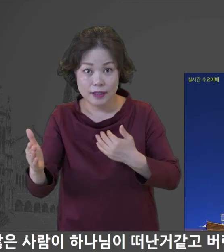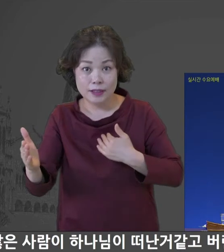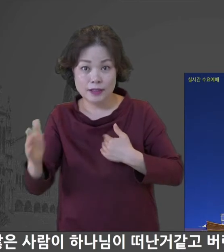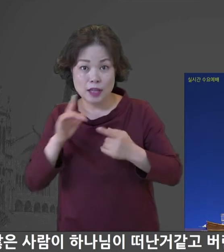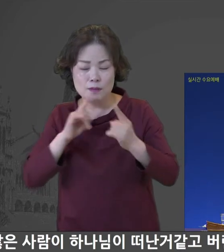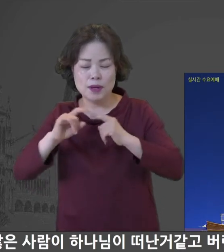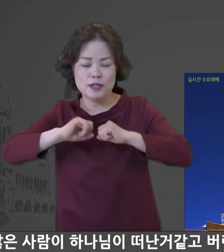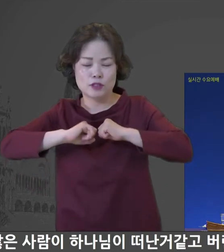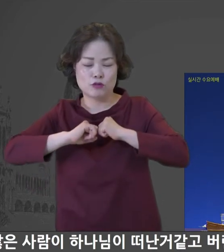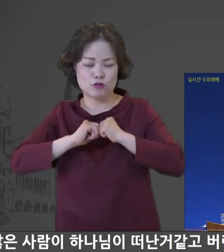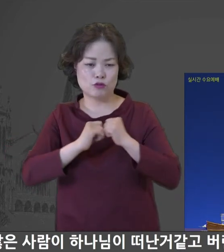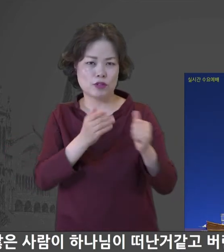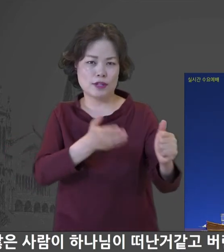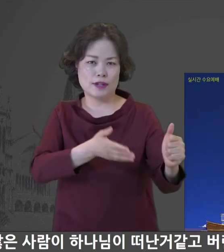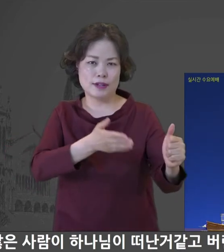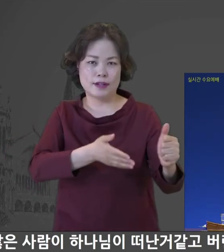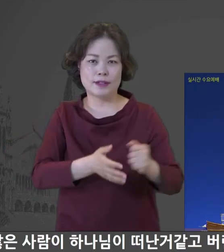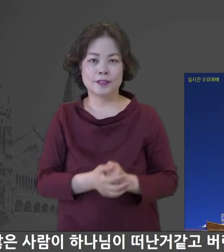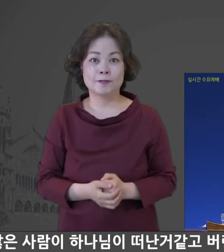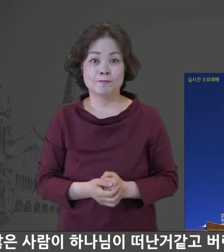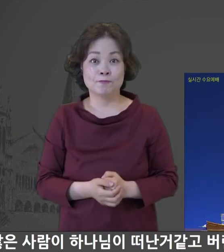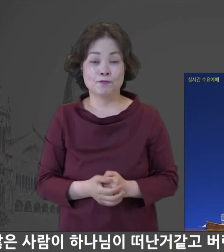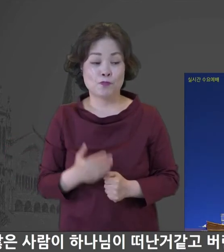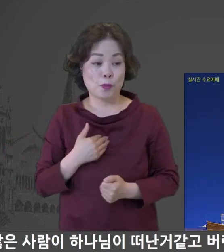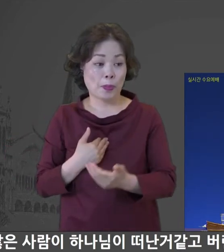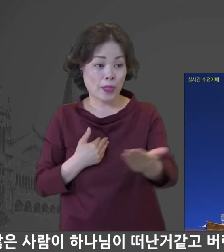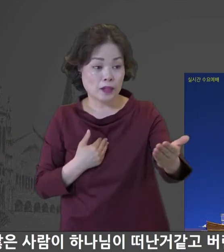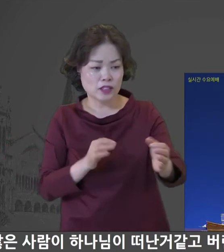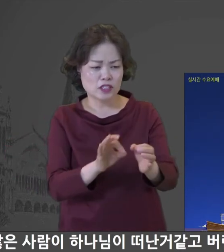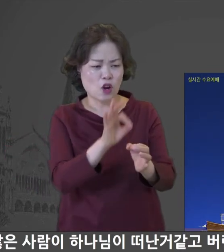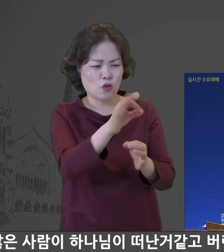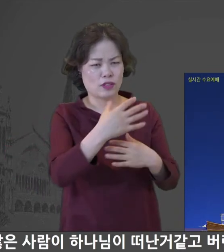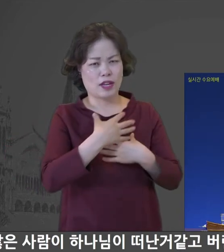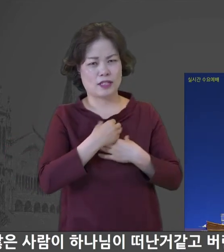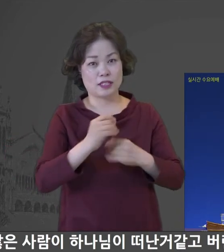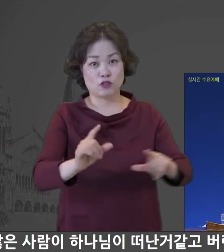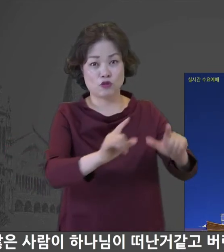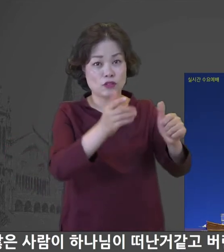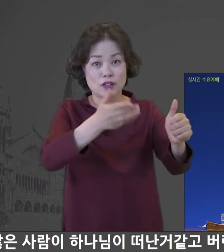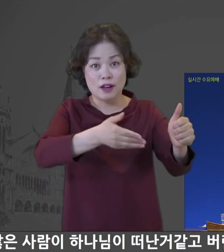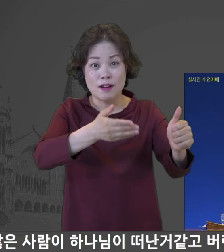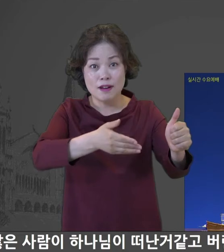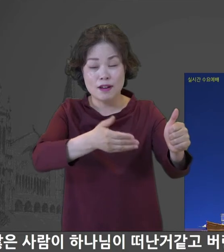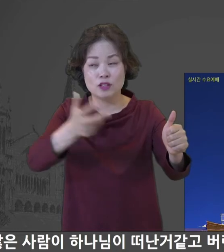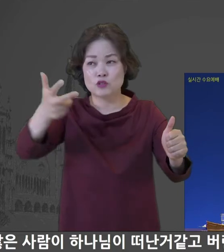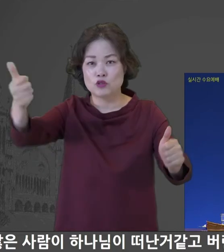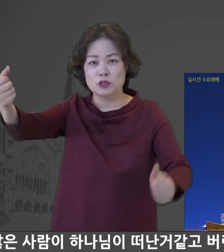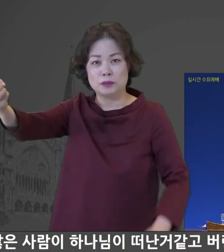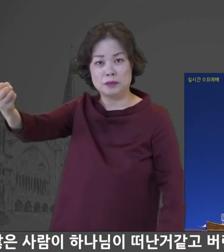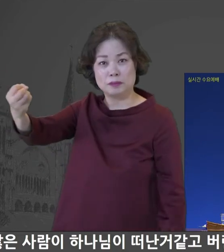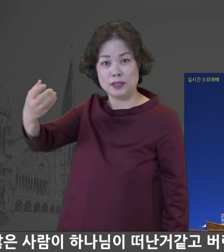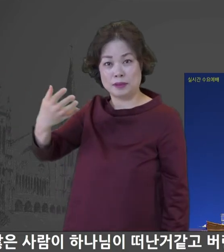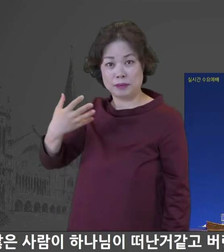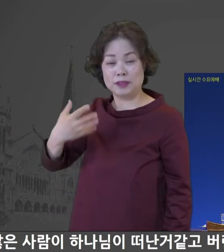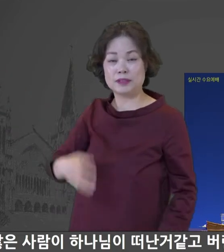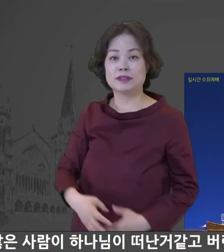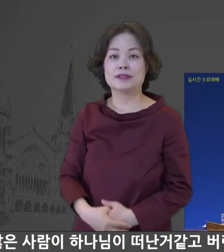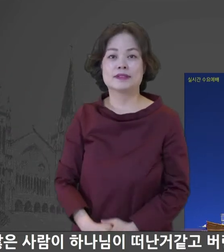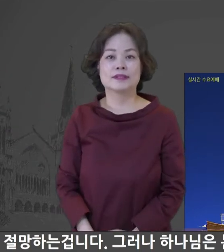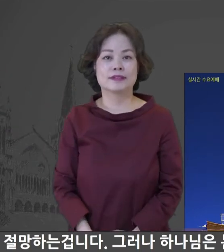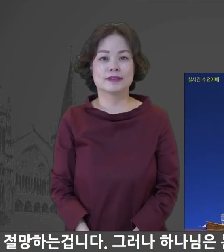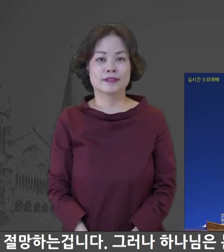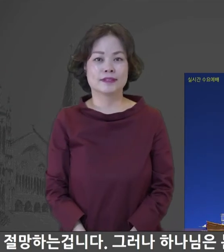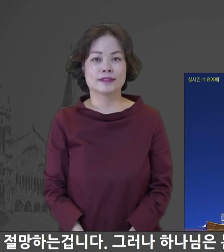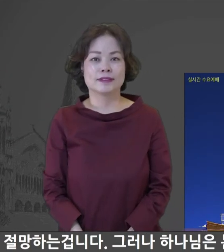말에 순종해다오. 내가 너에게 주는 영원한 안식을 누려다오 라고 주님께서 말씀을 해 주시는 겁니다.